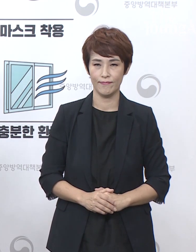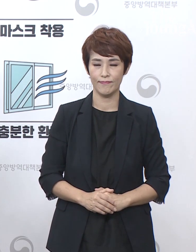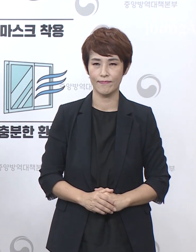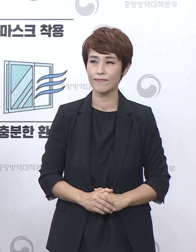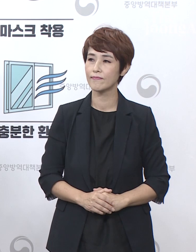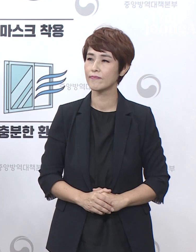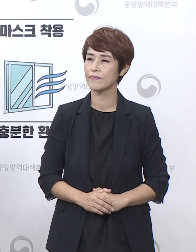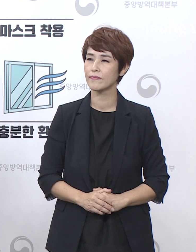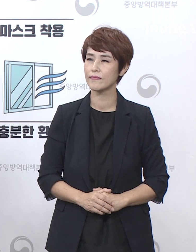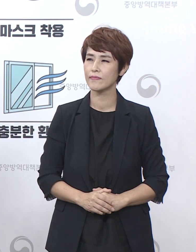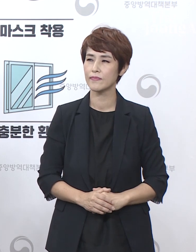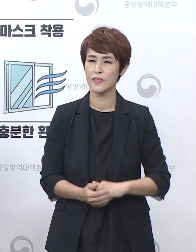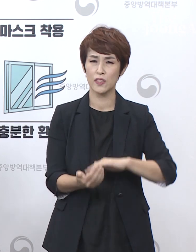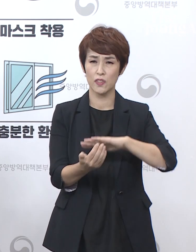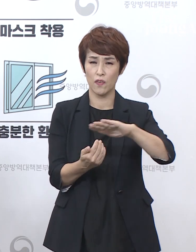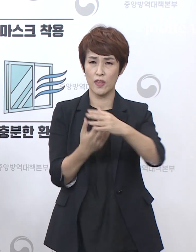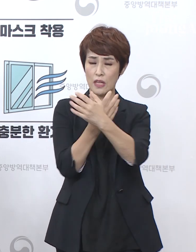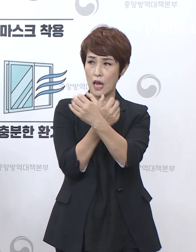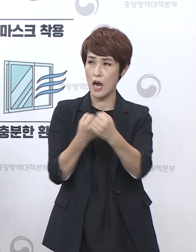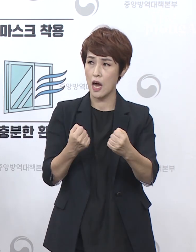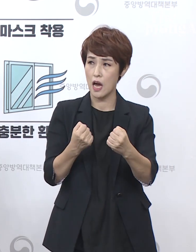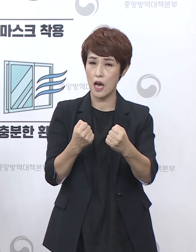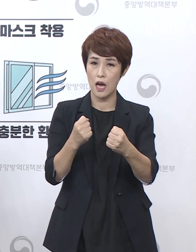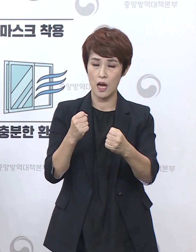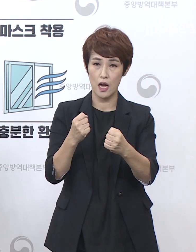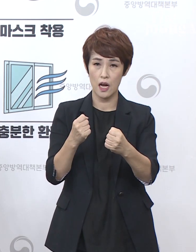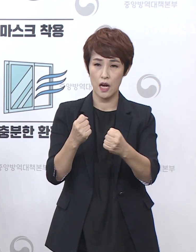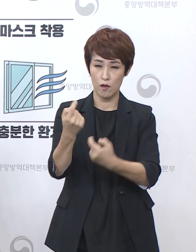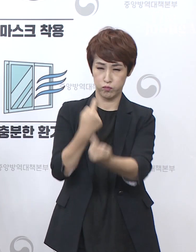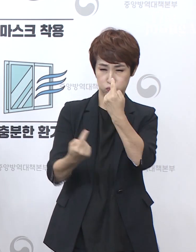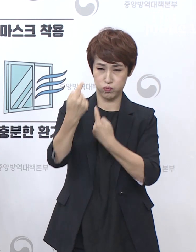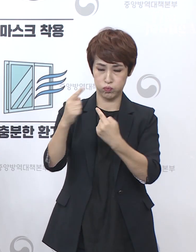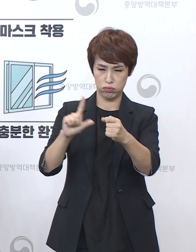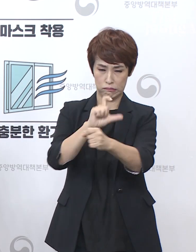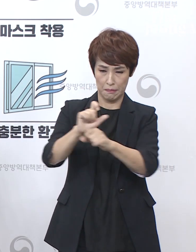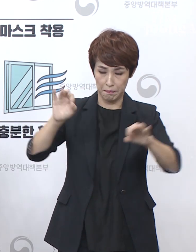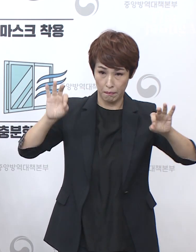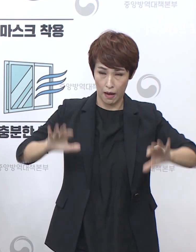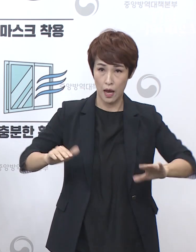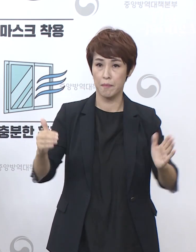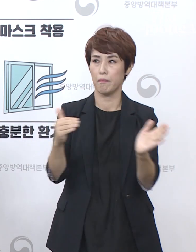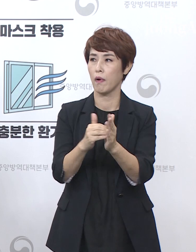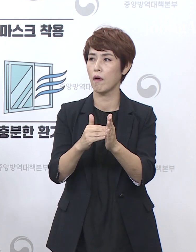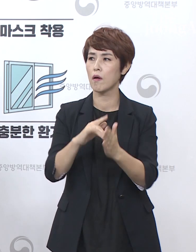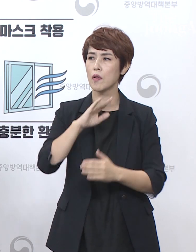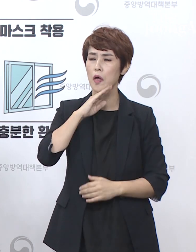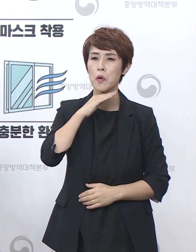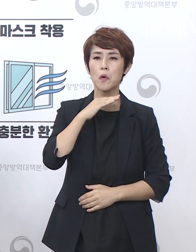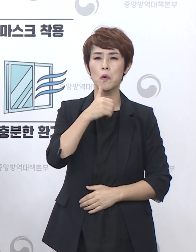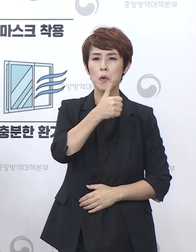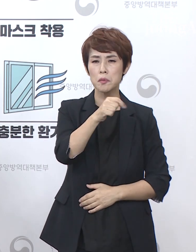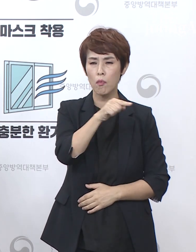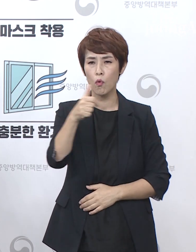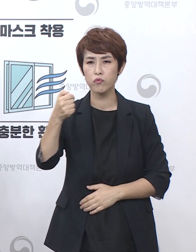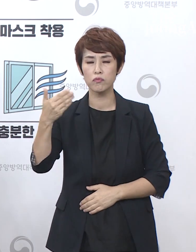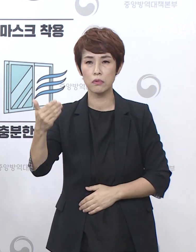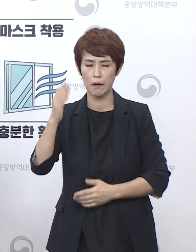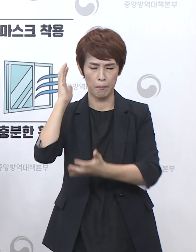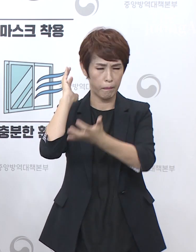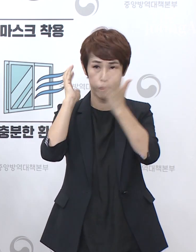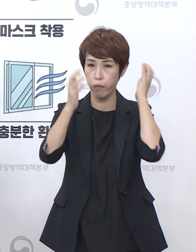번째입니다. 사전 예약이 15시간 만에 중단되면서 50대 대상자들이 큰 혼란을